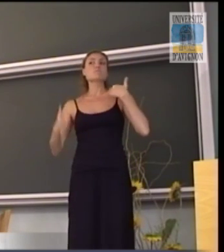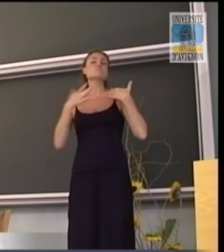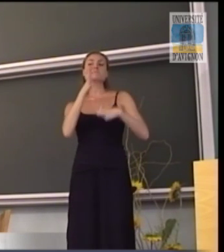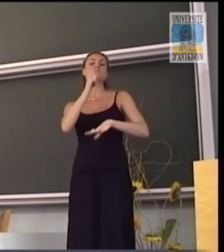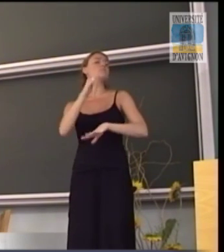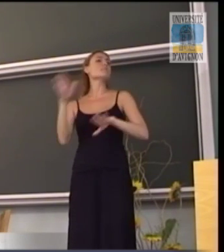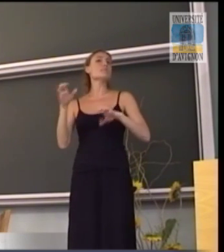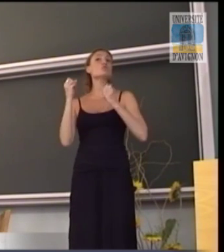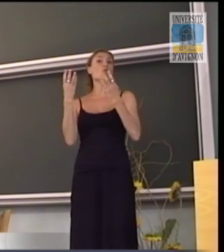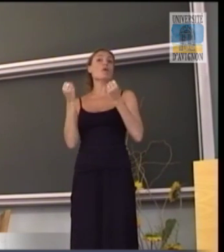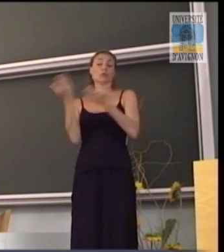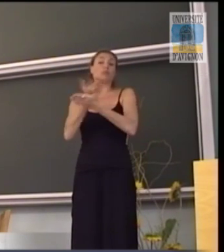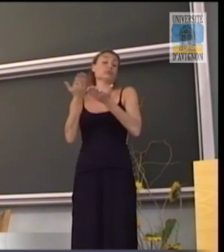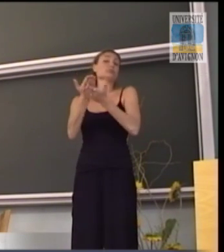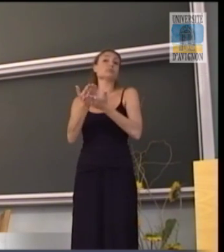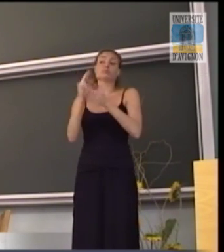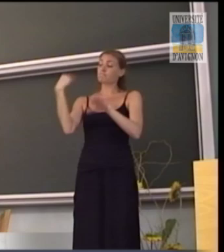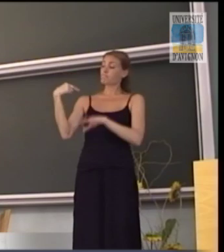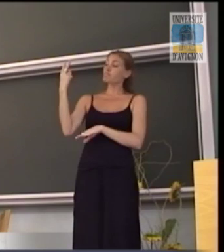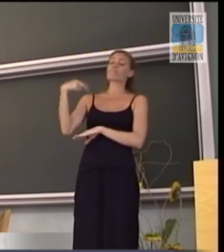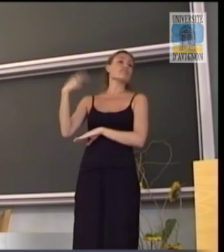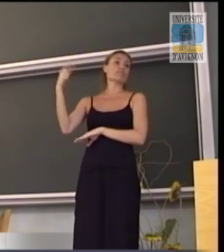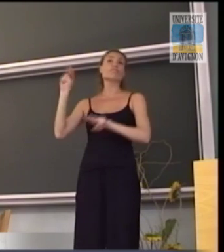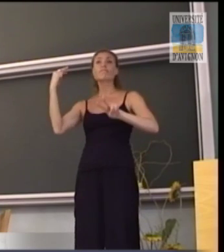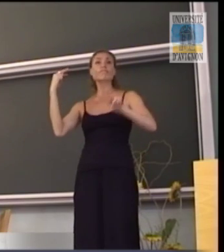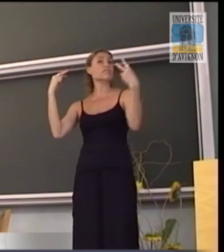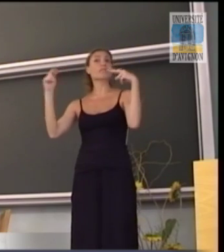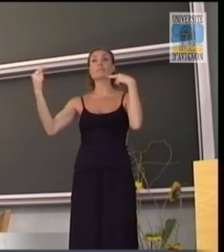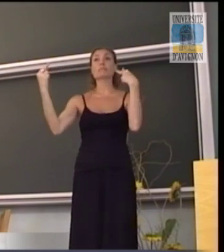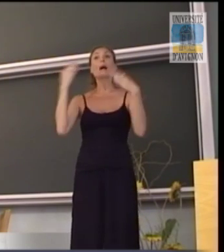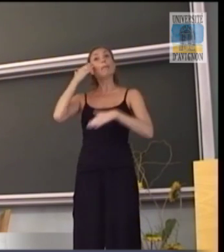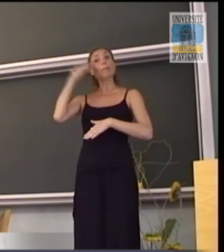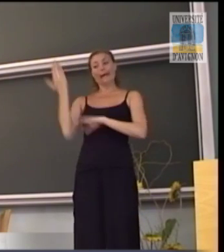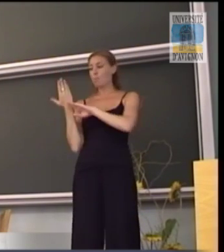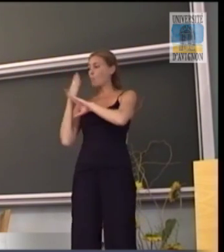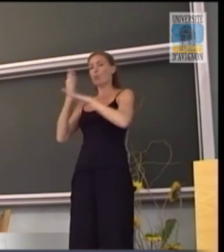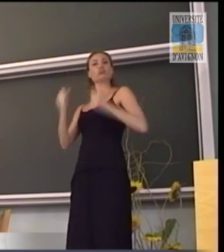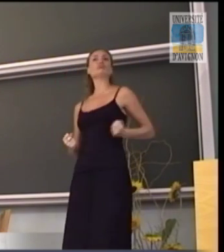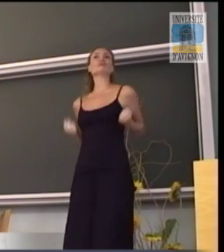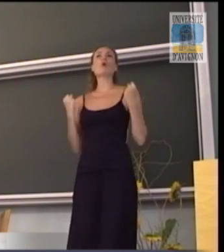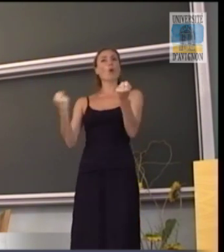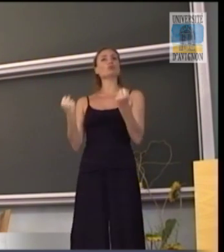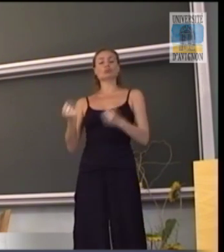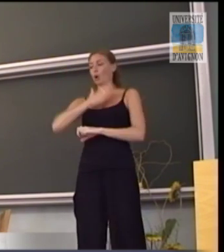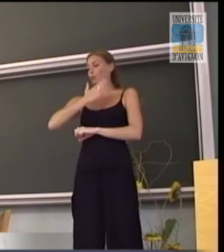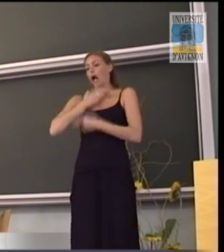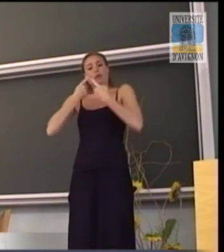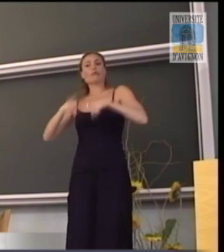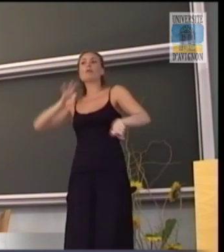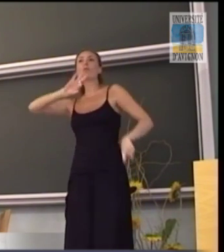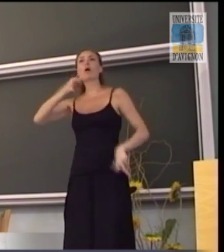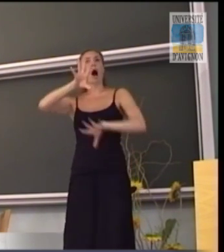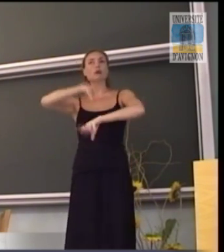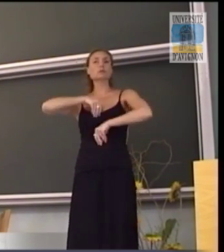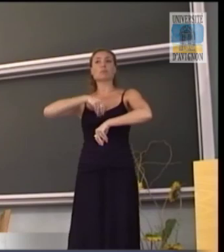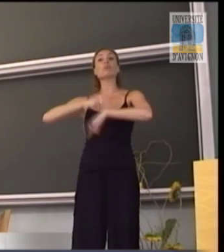difficile, me semble-t-il, dans ces conditions, de cultiver son jardin secret, car là on n'est plus dans un jardin secret, on est quasiment dans un cimetière